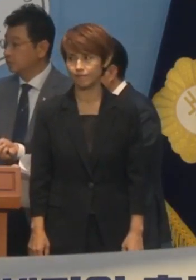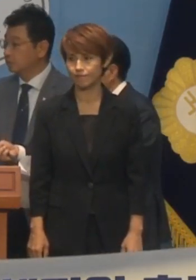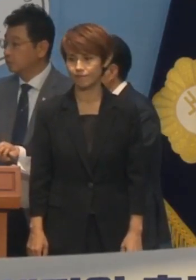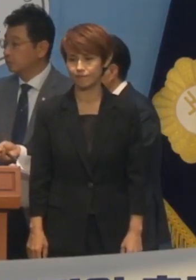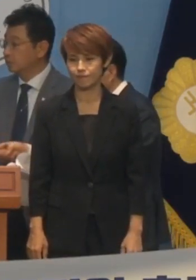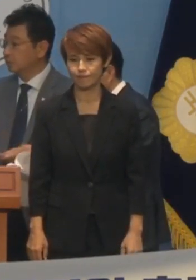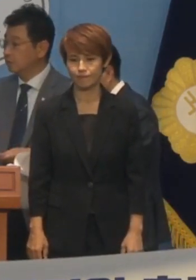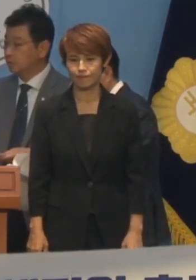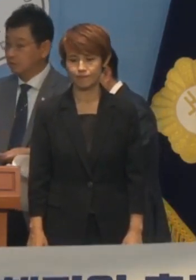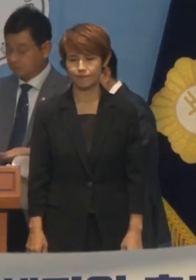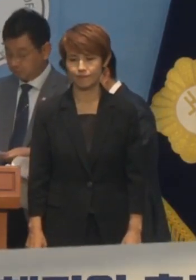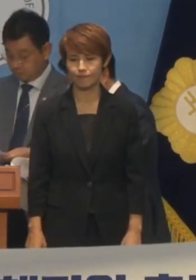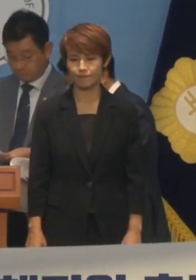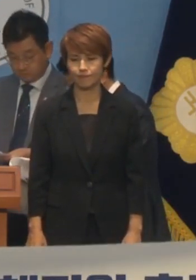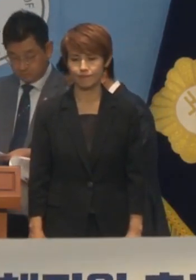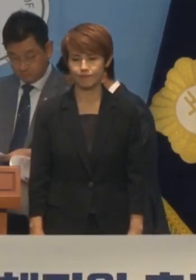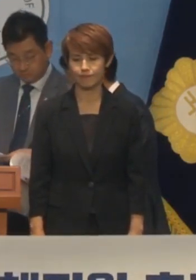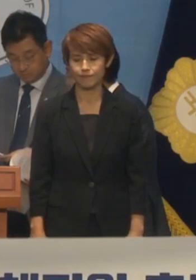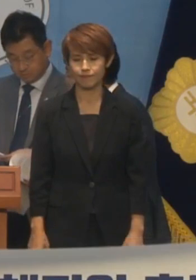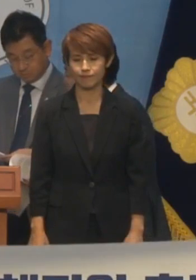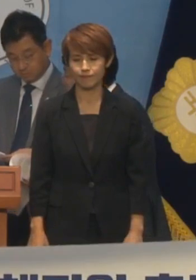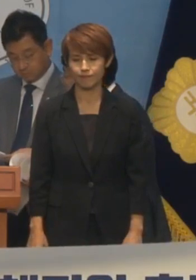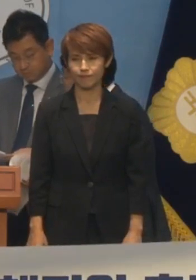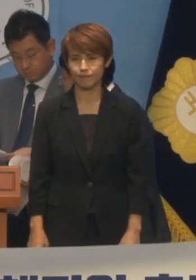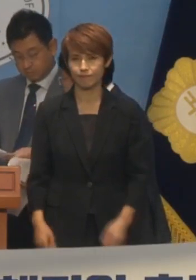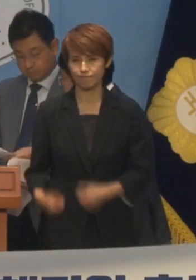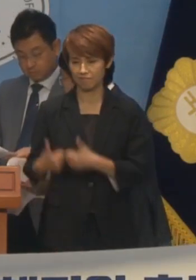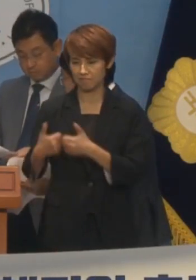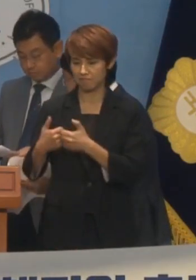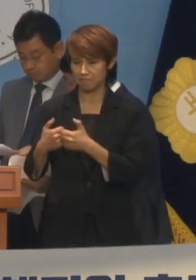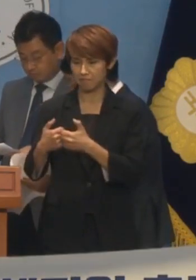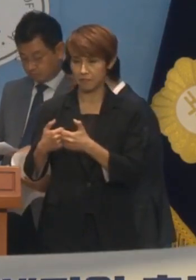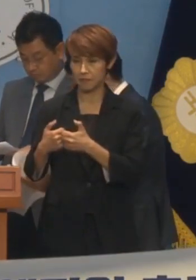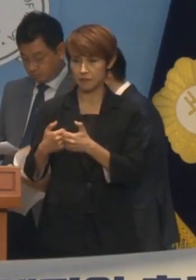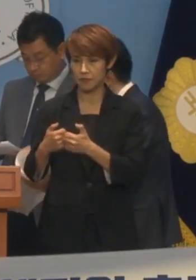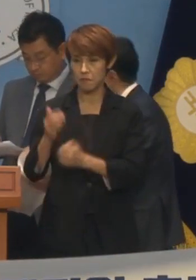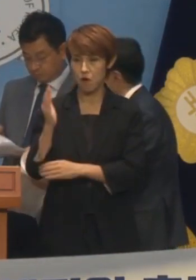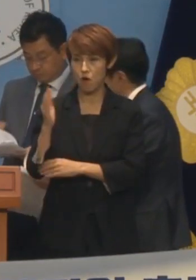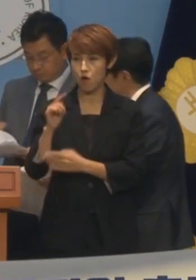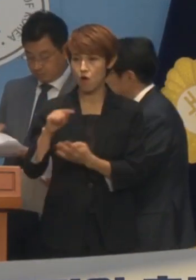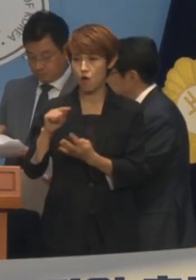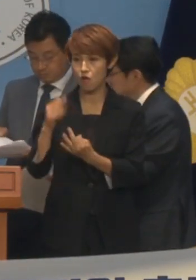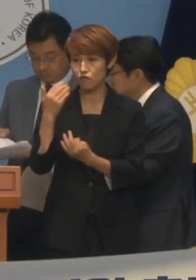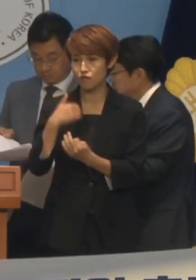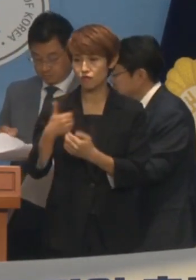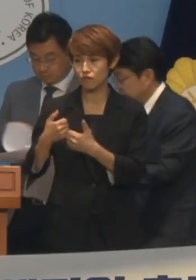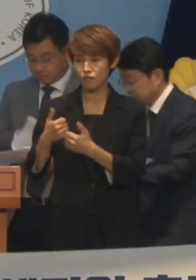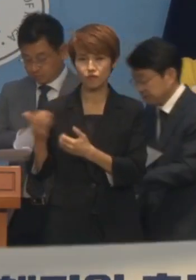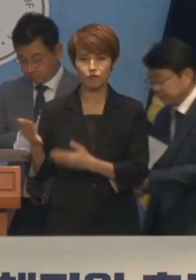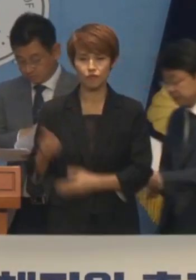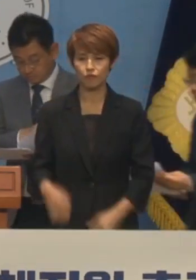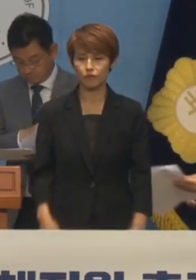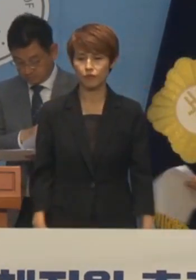의원님이 박해철 의원님이 셋째까지 하시고 이용호 의원님이 마지막을 하십니다. 넷째.